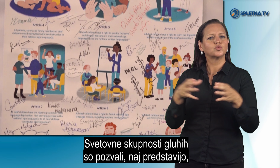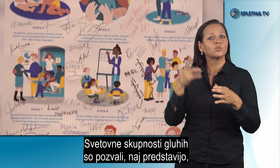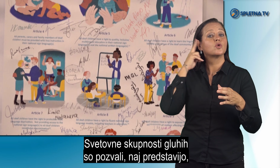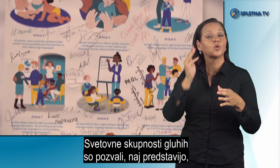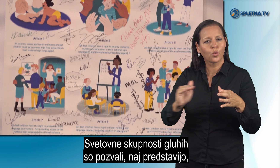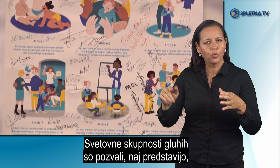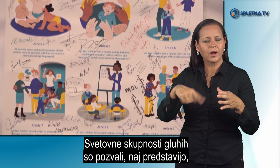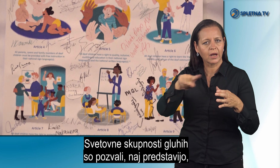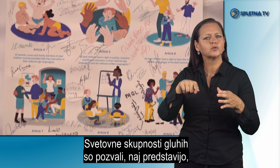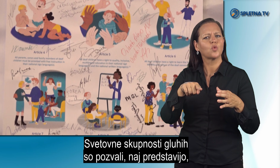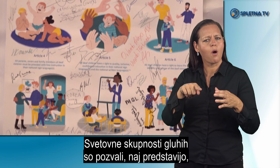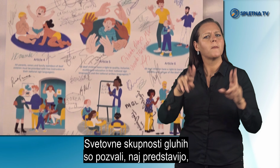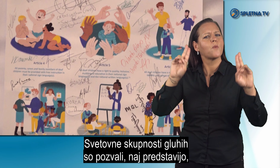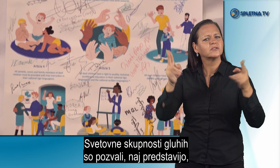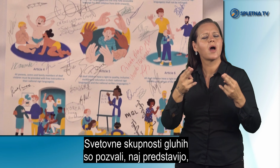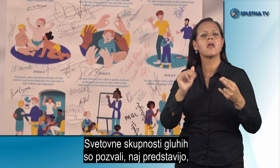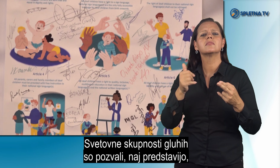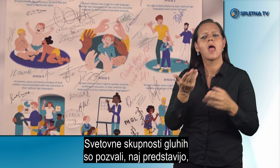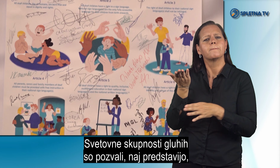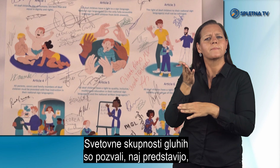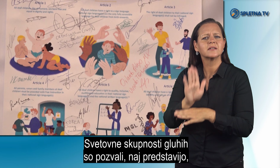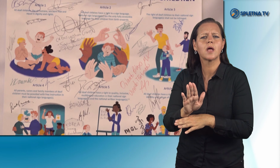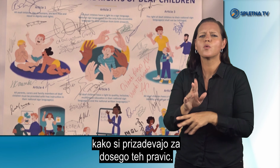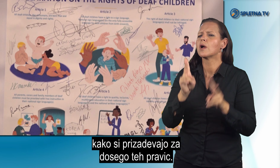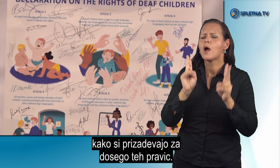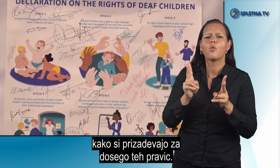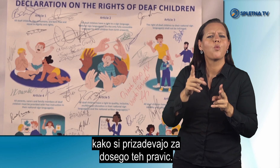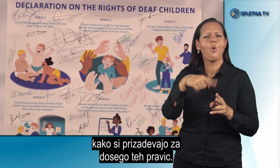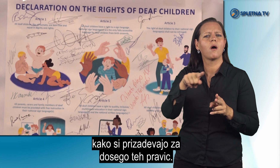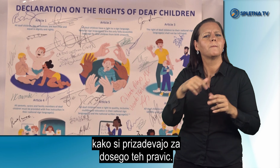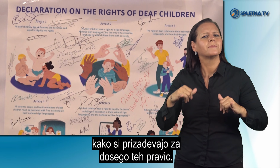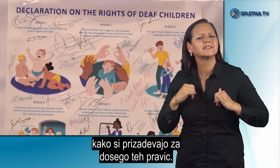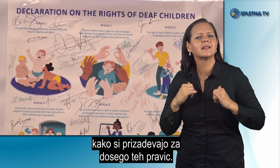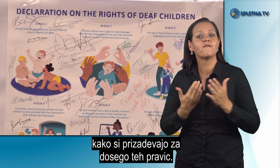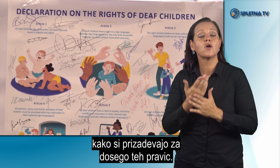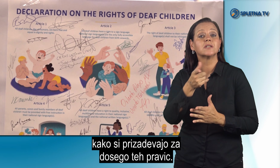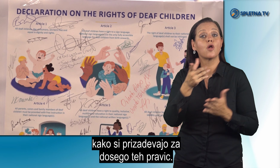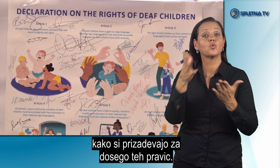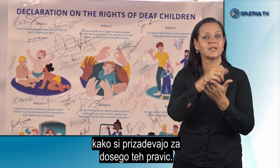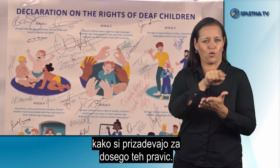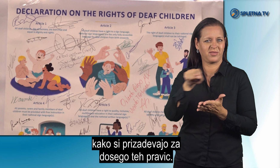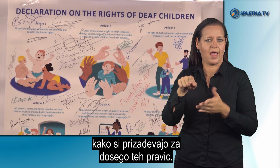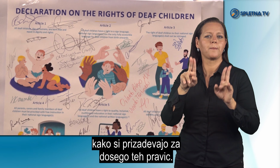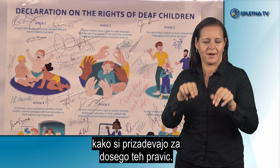Svetovne skupnosti gluhih so pozvali, naj predstavijo, kako si prizadevajo za dosego teh pravic.